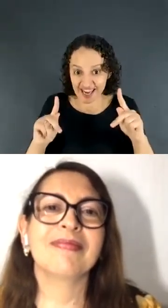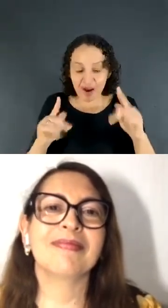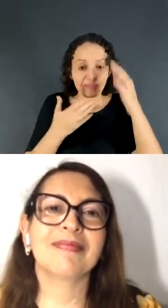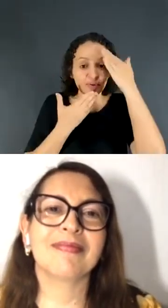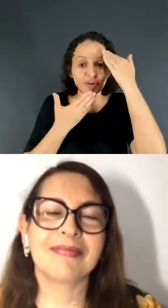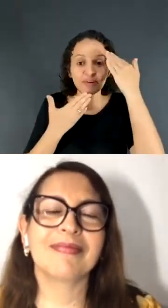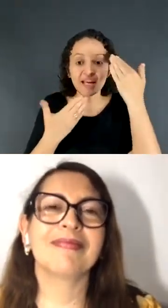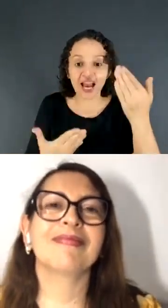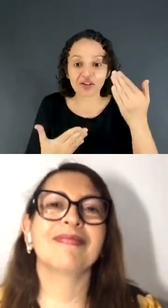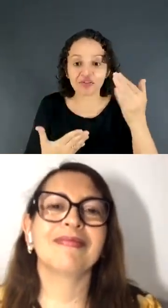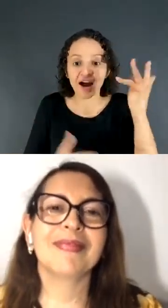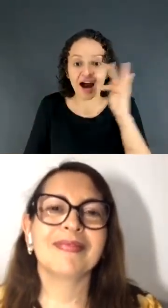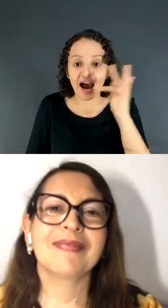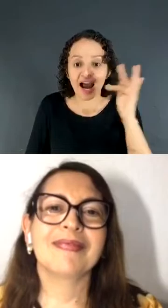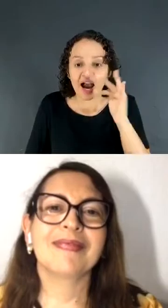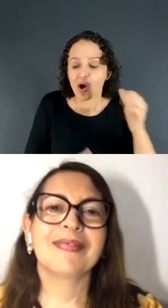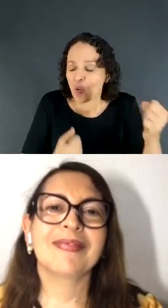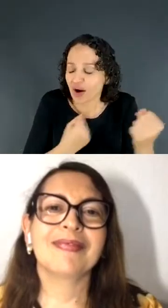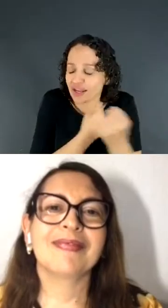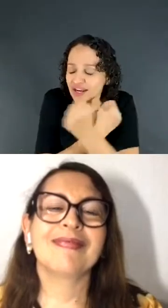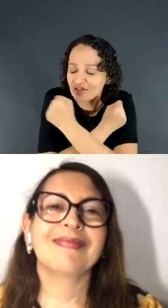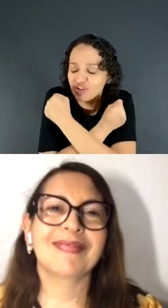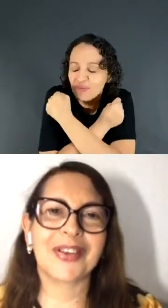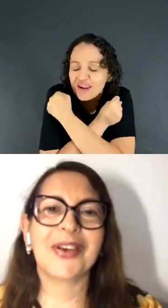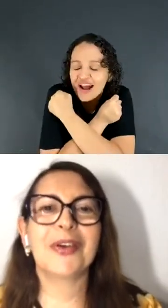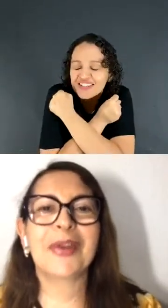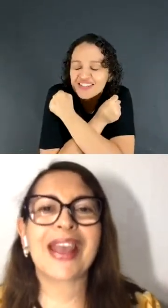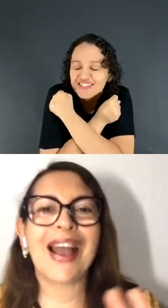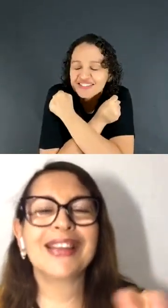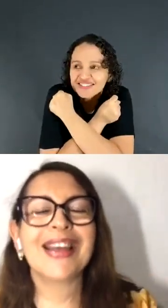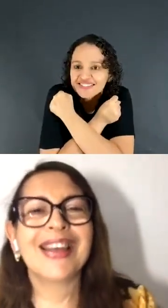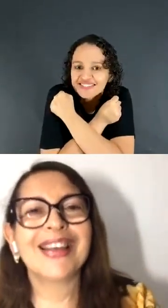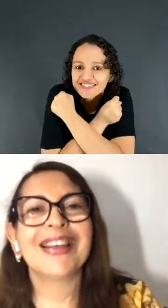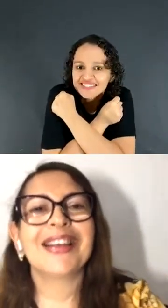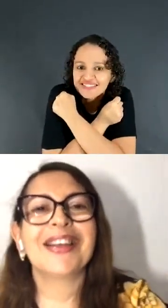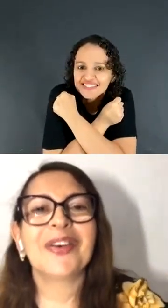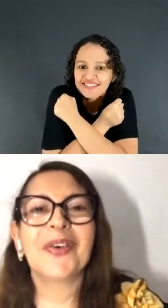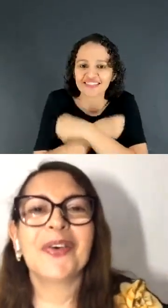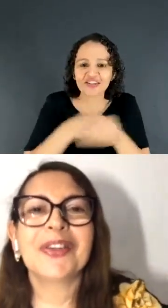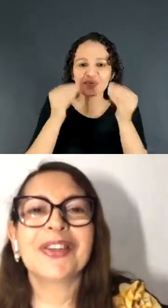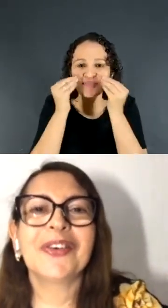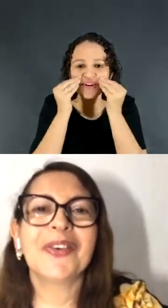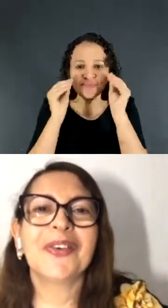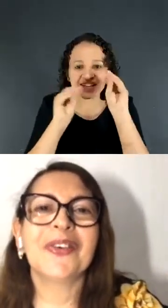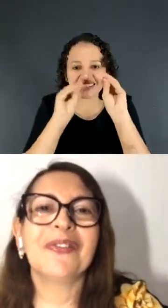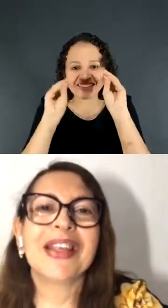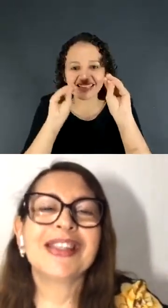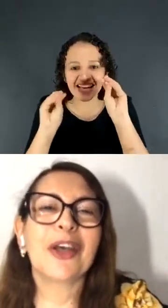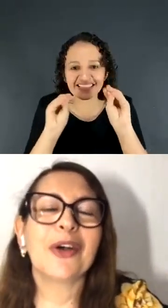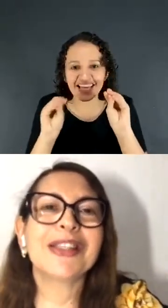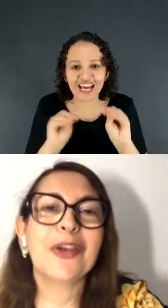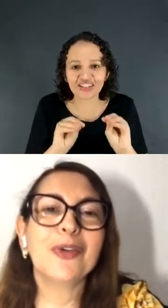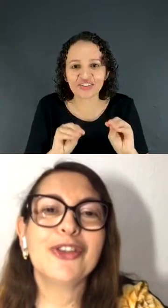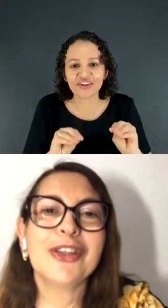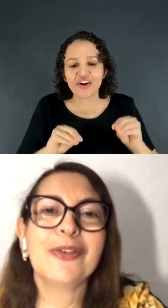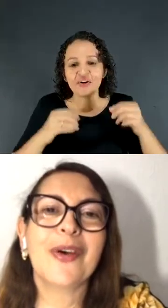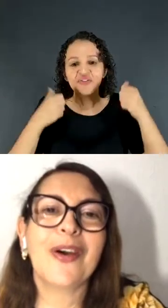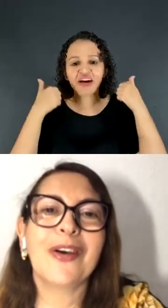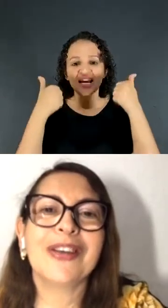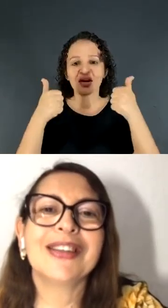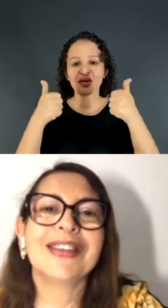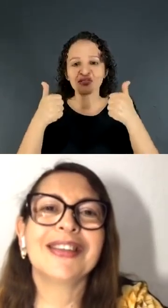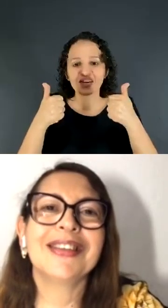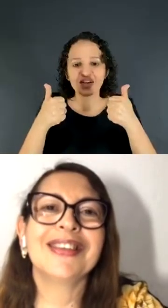ok? Muito obrigado, Fá. Um grande abraço Obrigada. e o meu beijo Outro. Só um sinalizado.